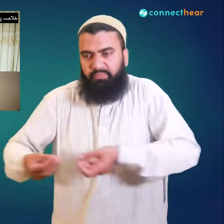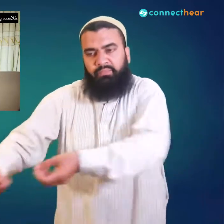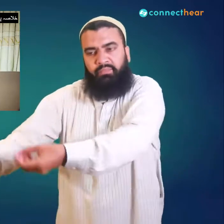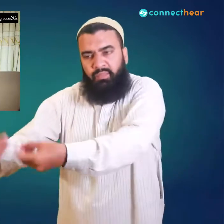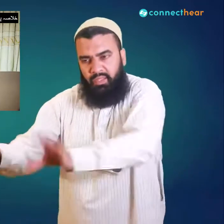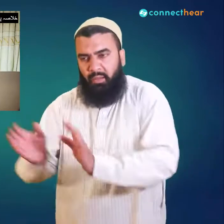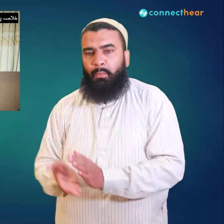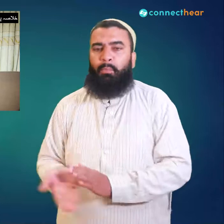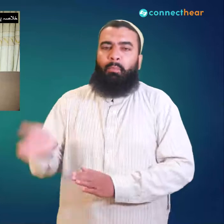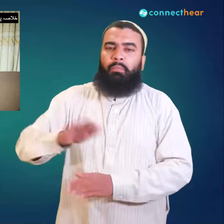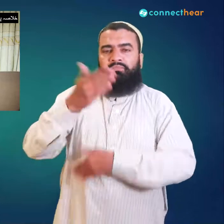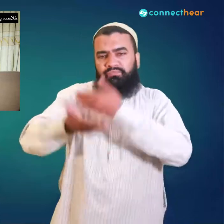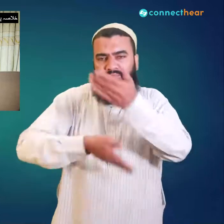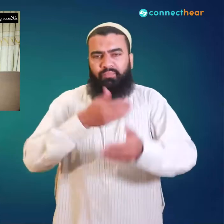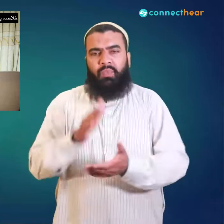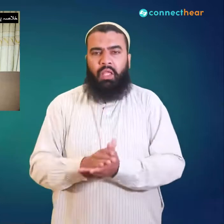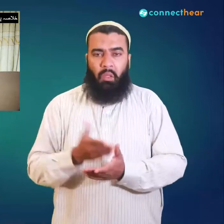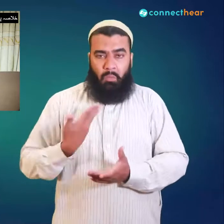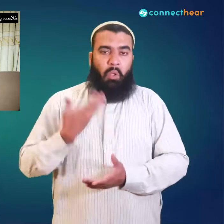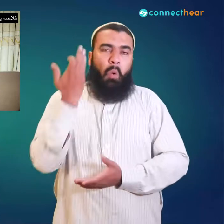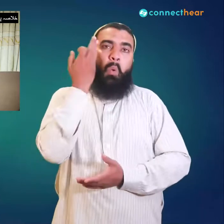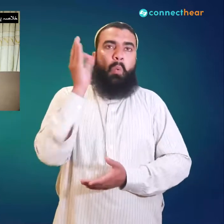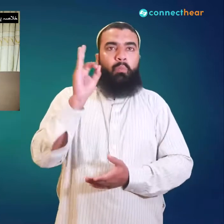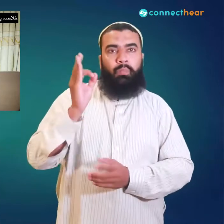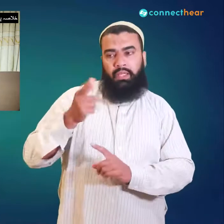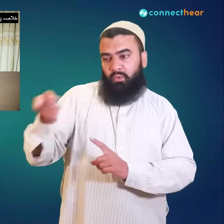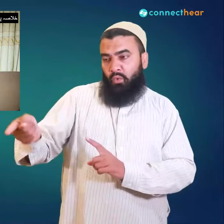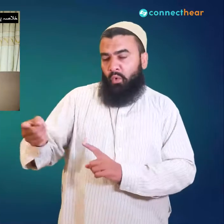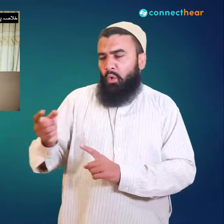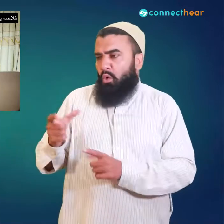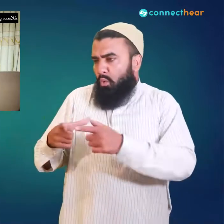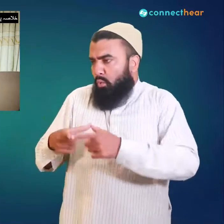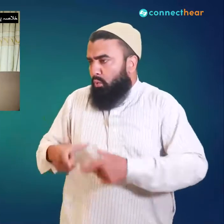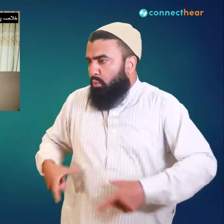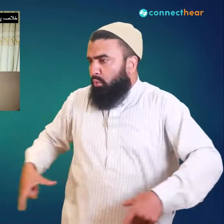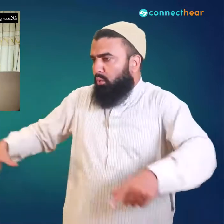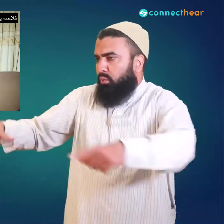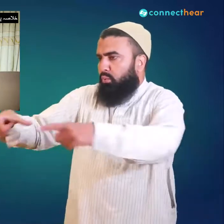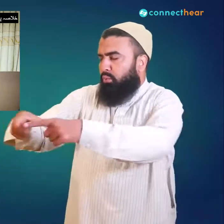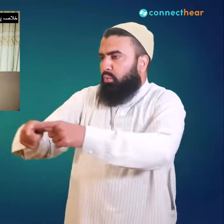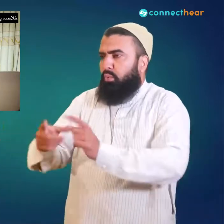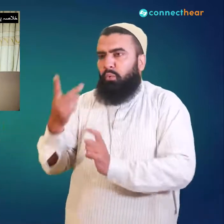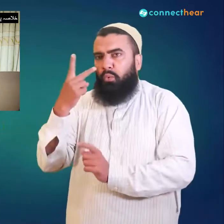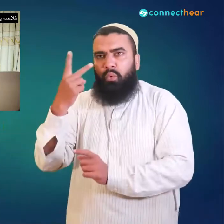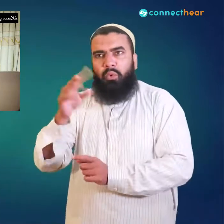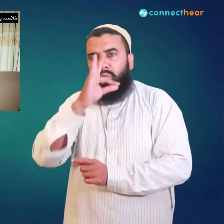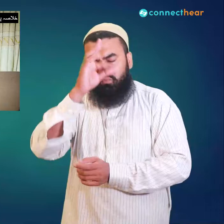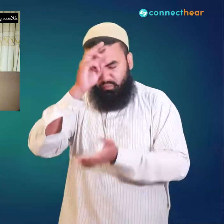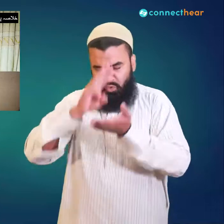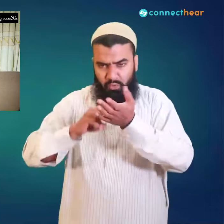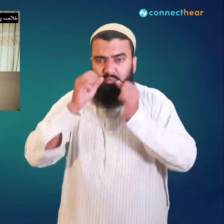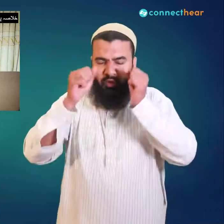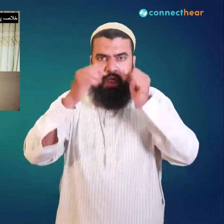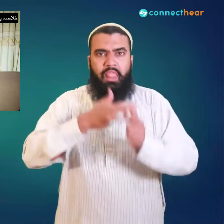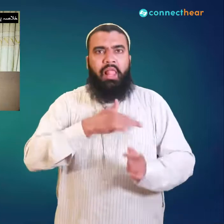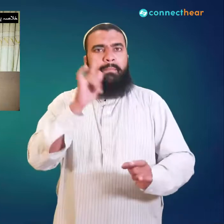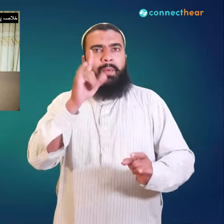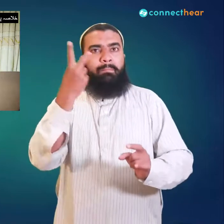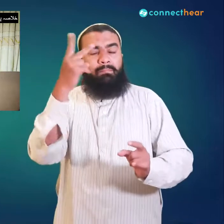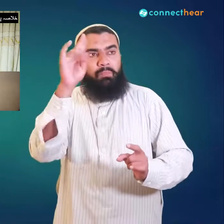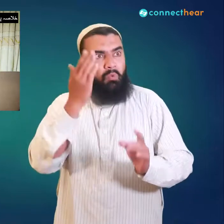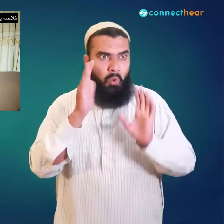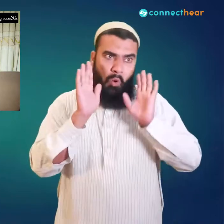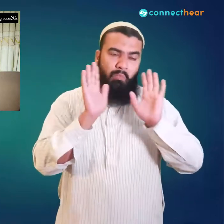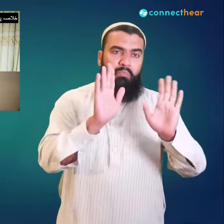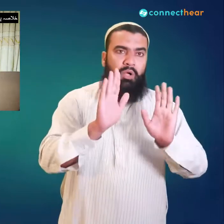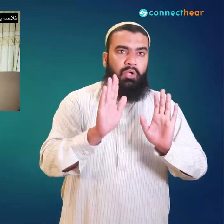کے عذاب سے بچا نہیں سکتا، البتہ مجھے امید ہے کہ اس عمل سے اس کی قوم کے 1000 لوگ مسلمان